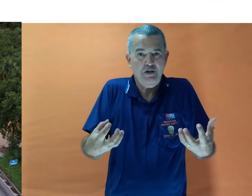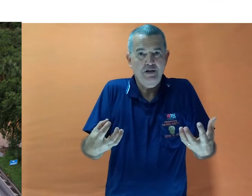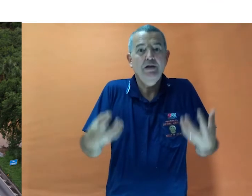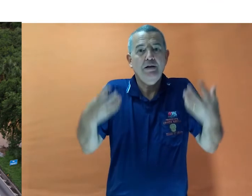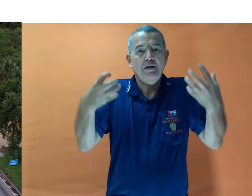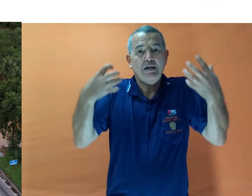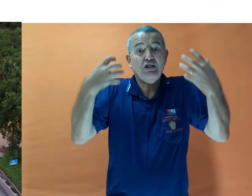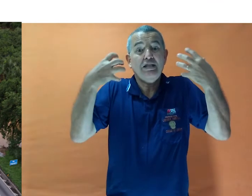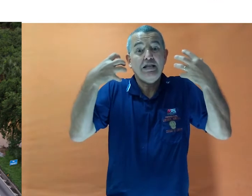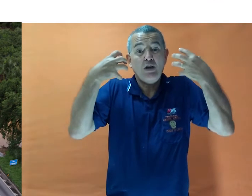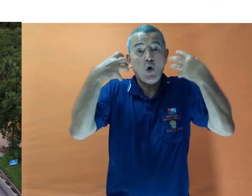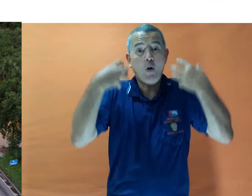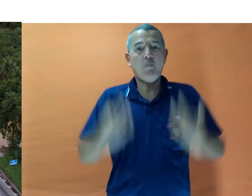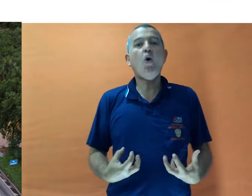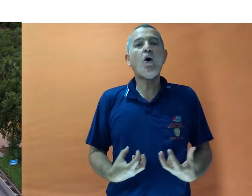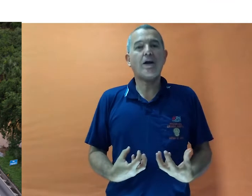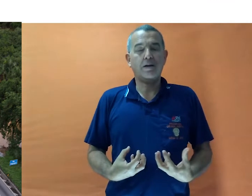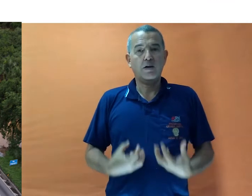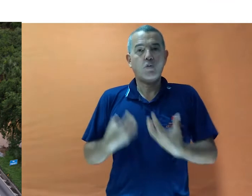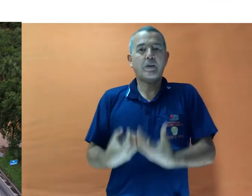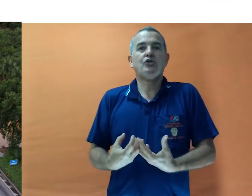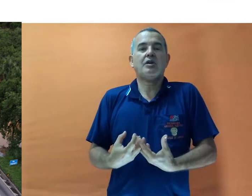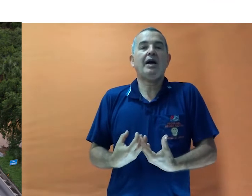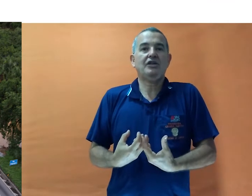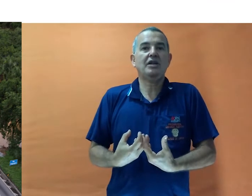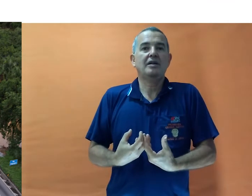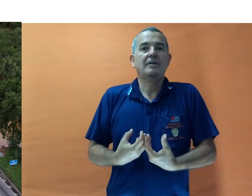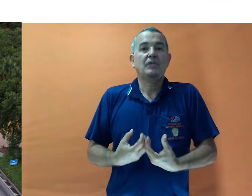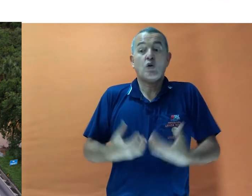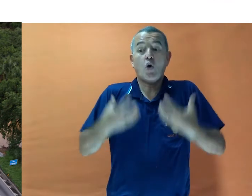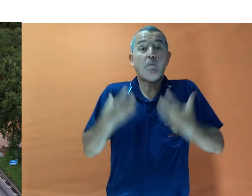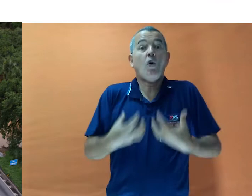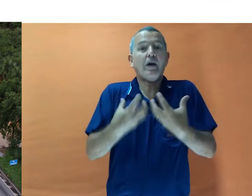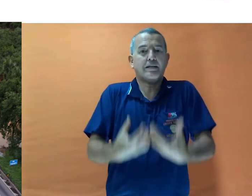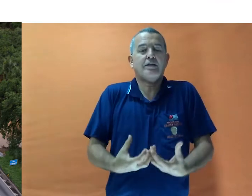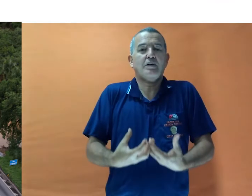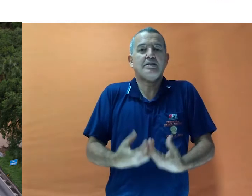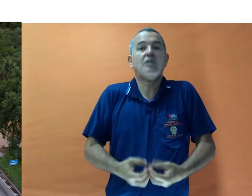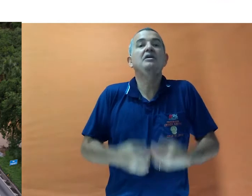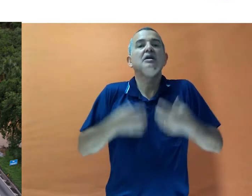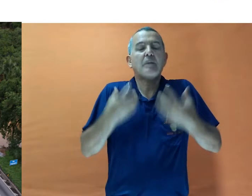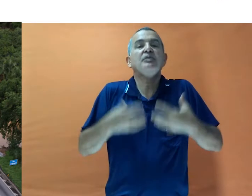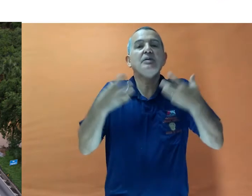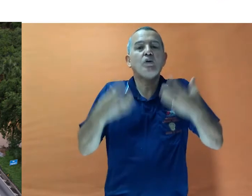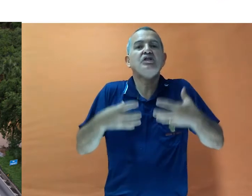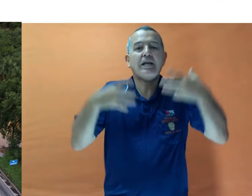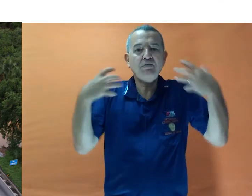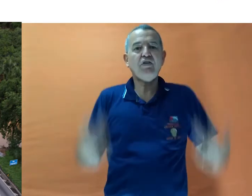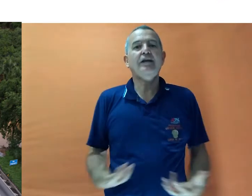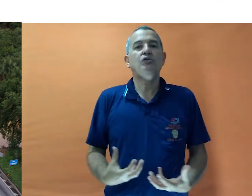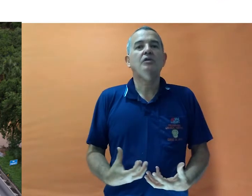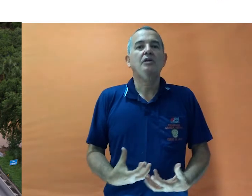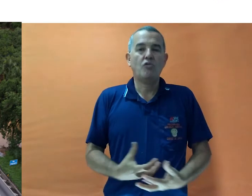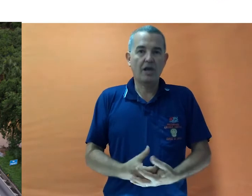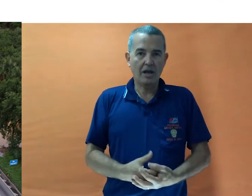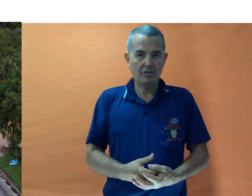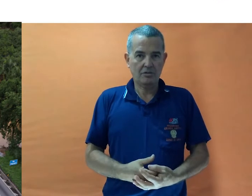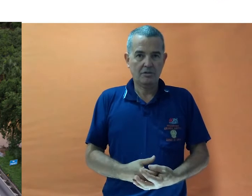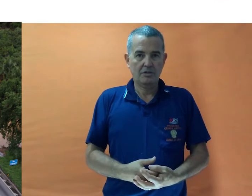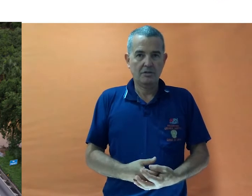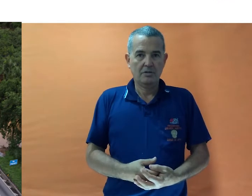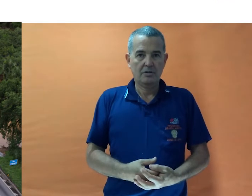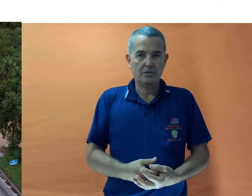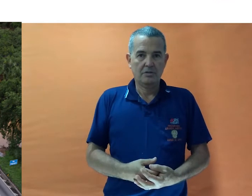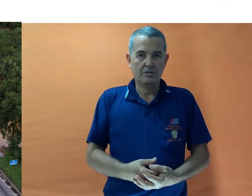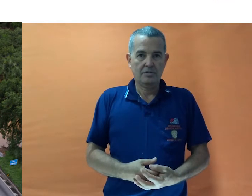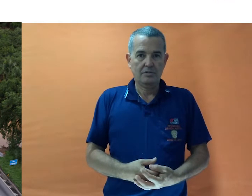envolve. A gente incorpora o personagem, incorpora a situação para poder mostrar de fato o real.